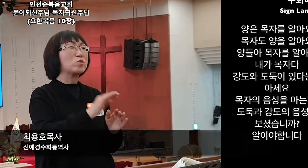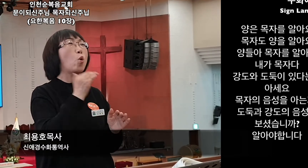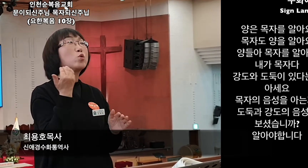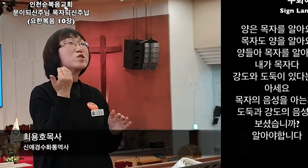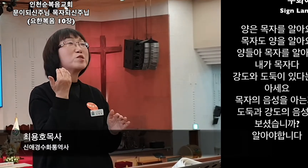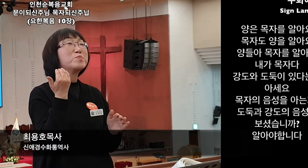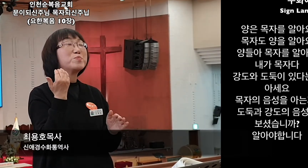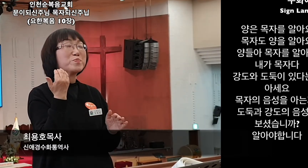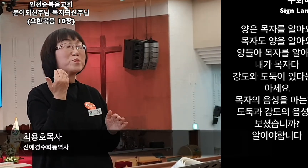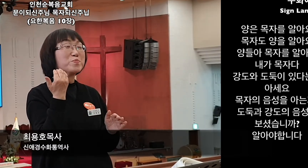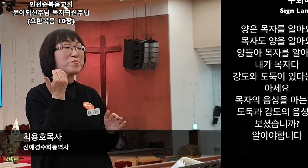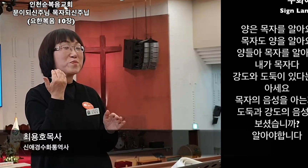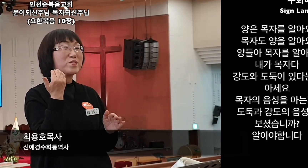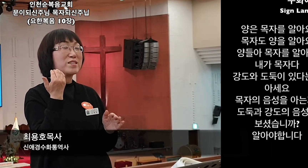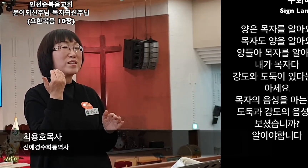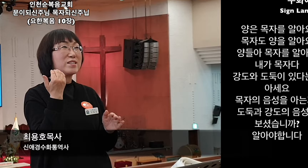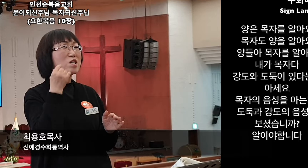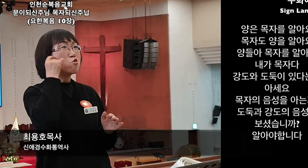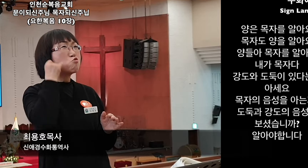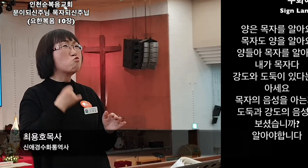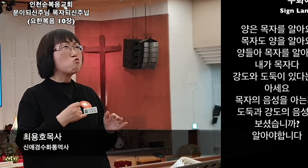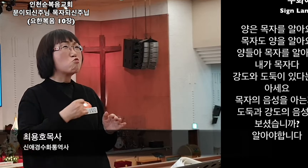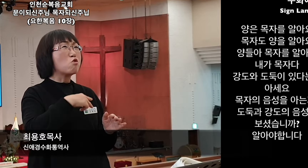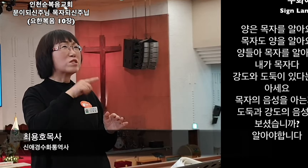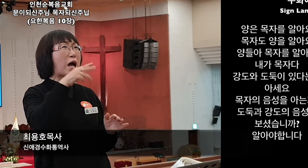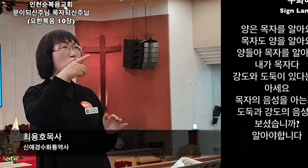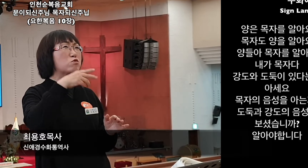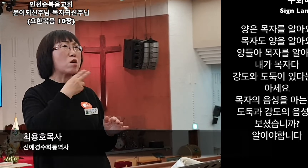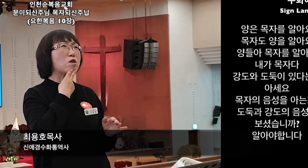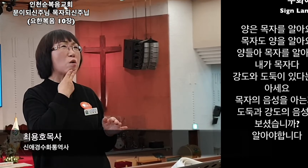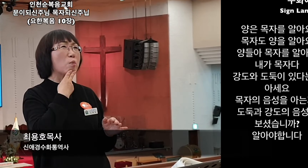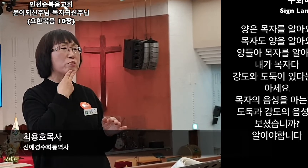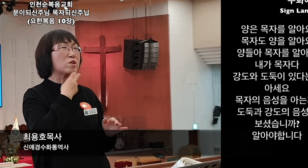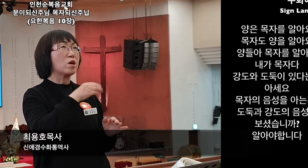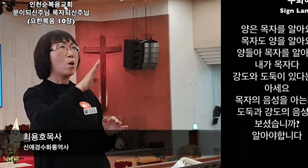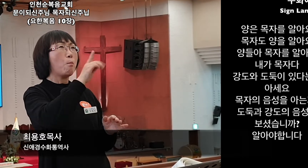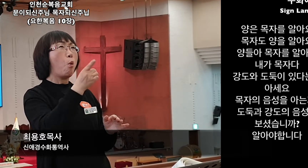요새는 약간 그 무슨 중국 사투리가 안 섞여 있다죠.